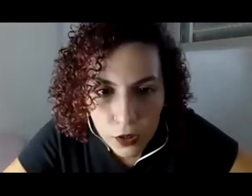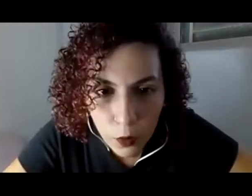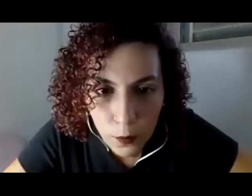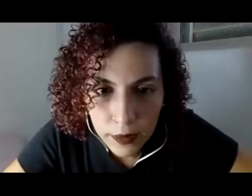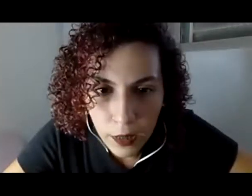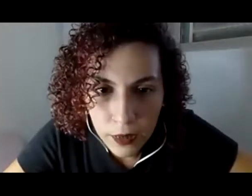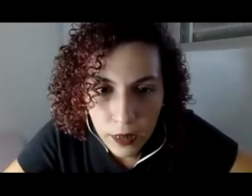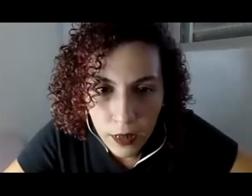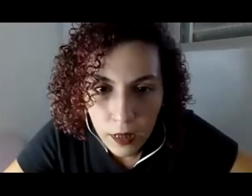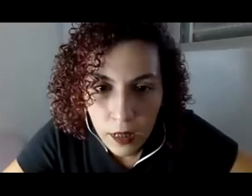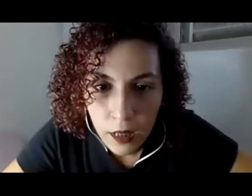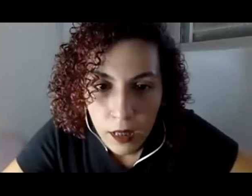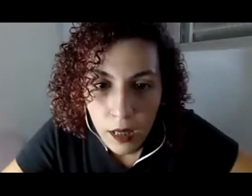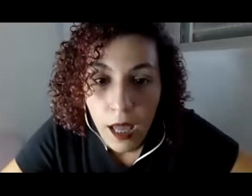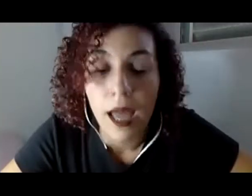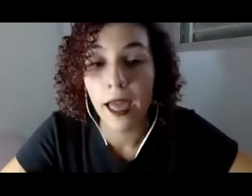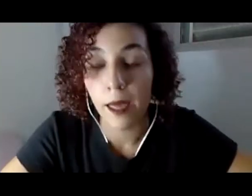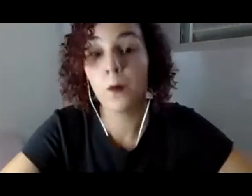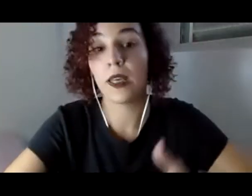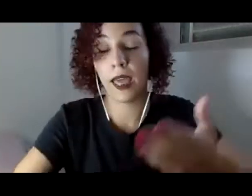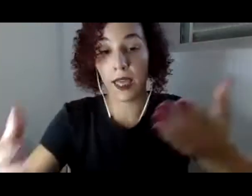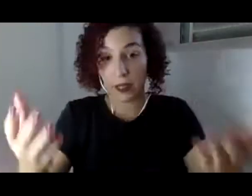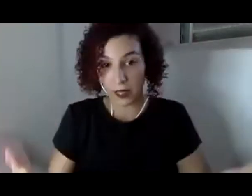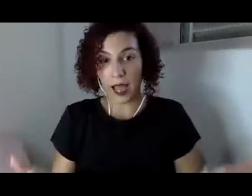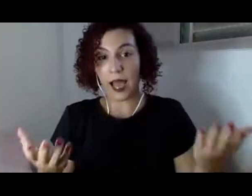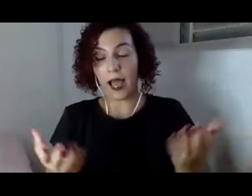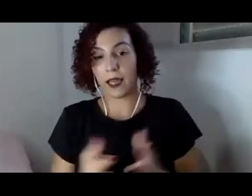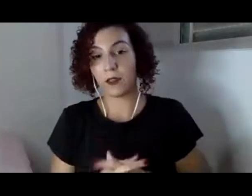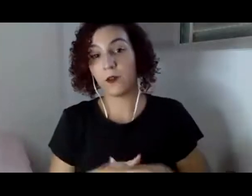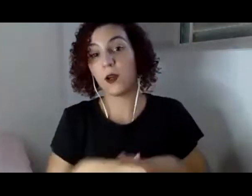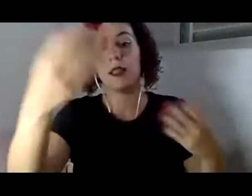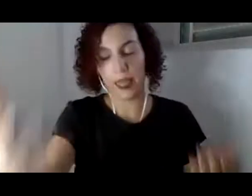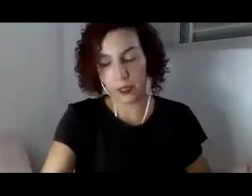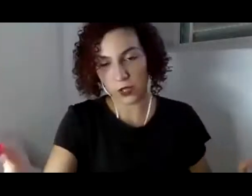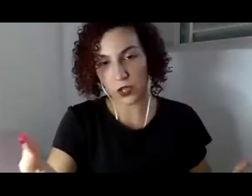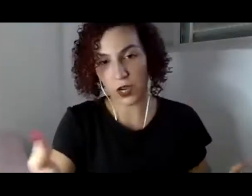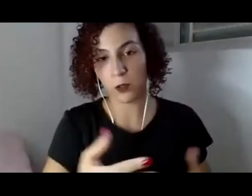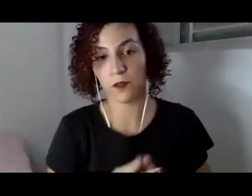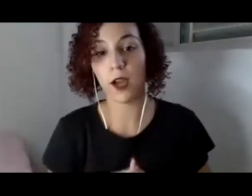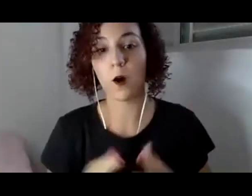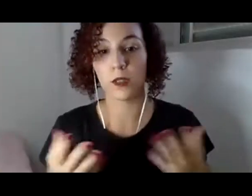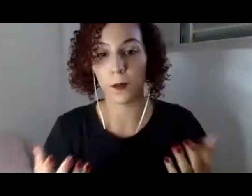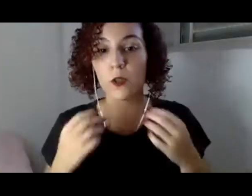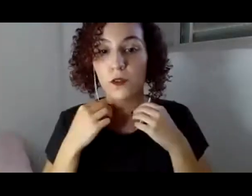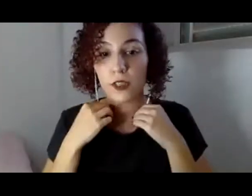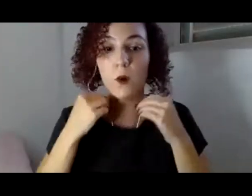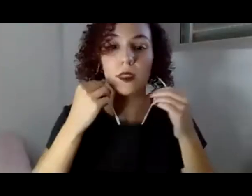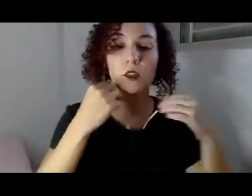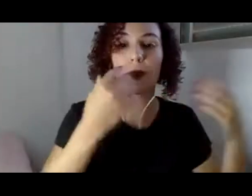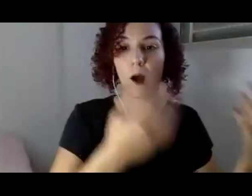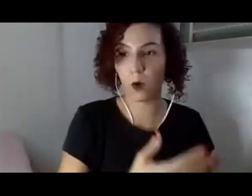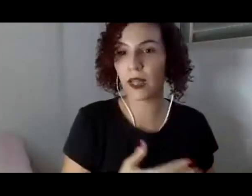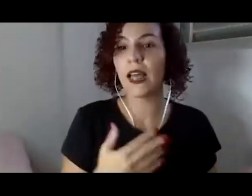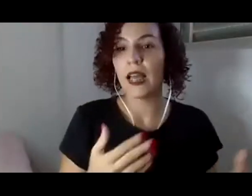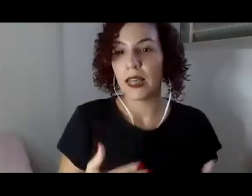A gente tem um comentário aqui, porque que foi isso que a gente acabou de ver, é como se a pessoa estivesse